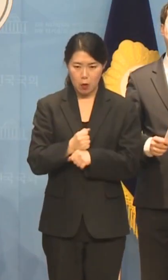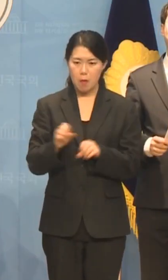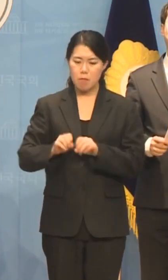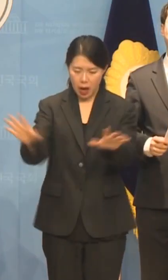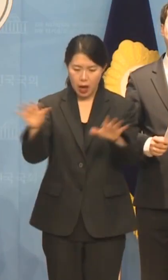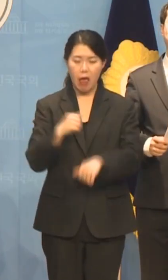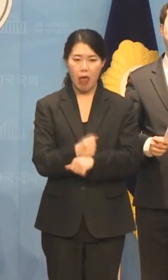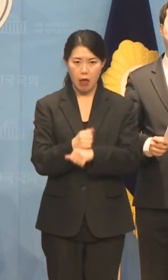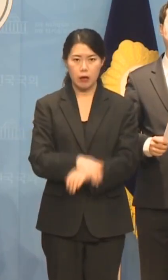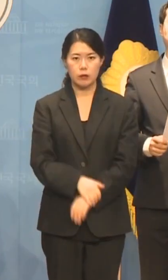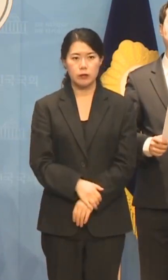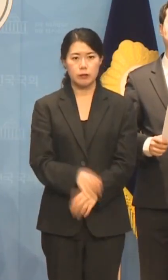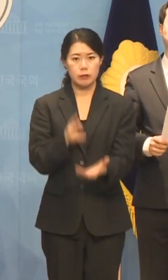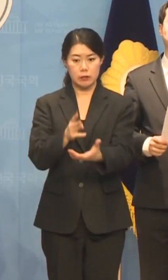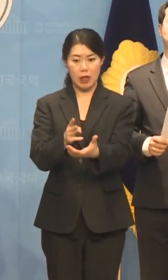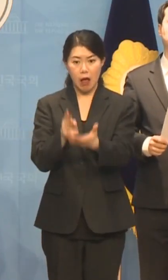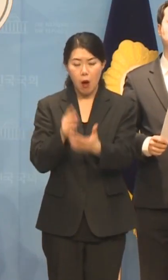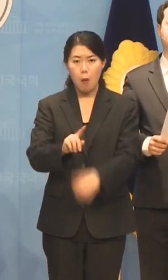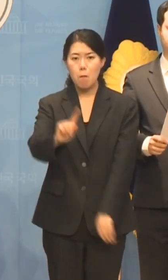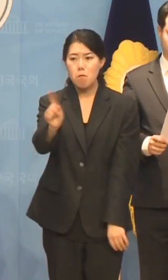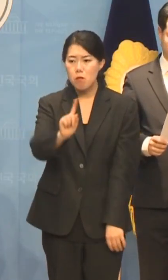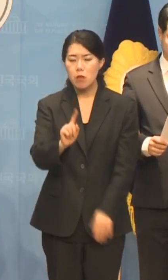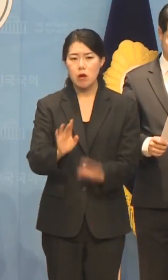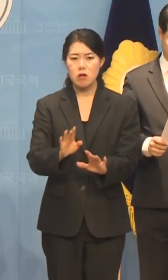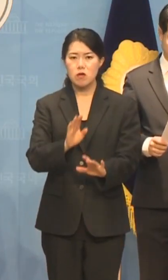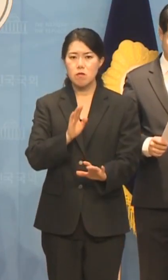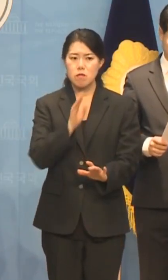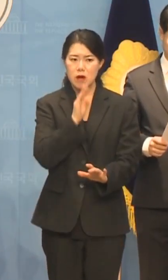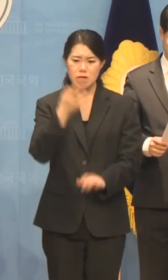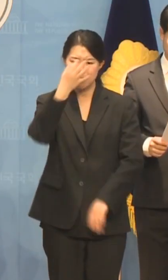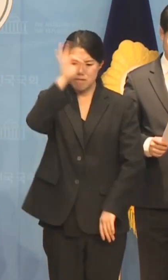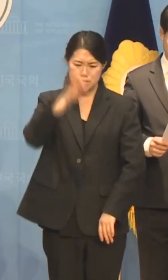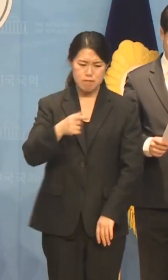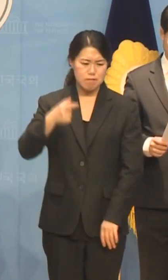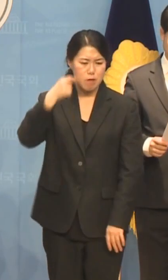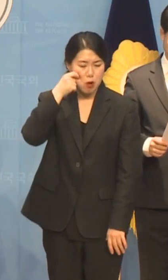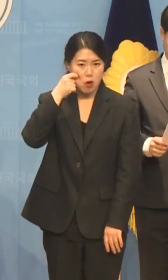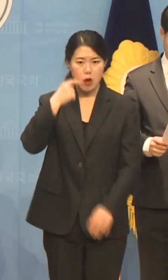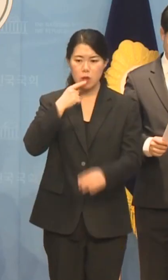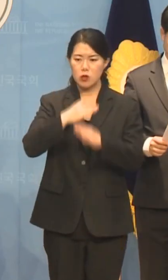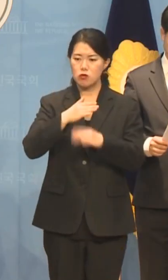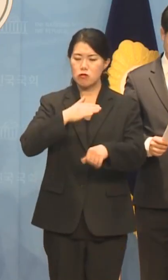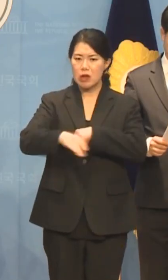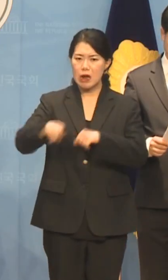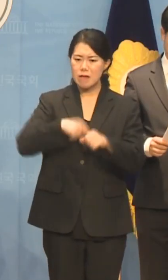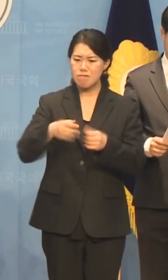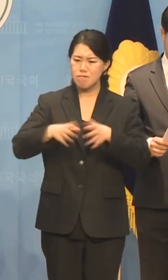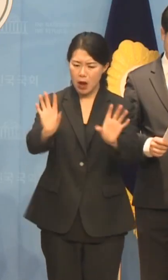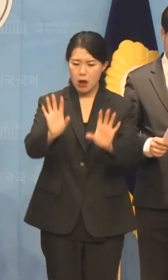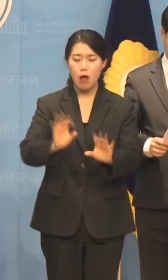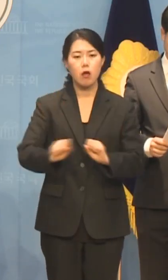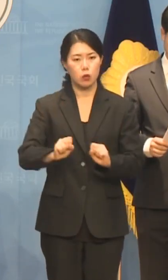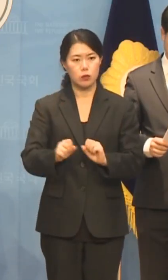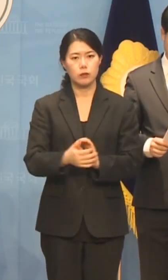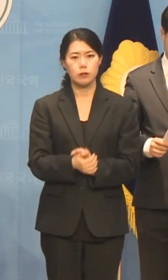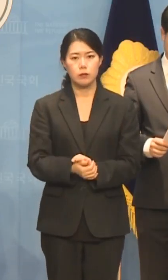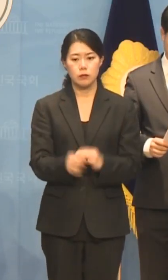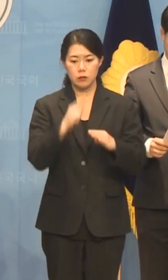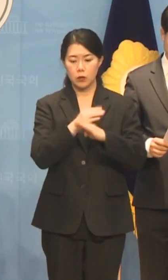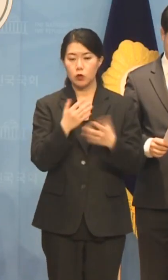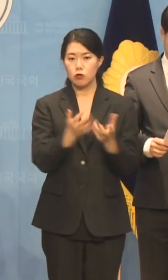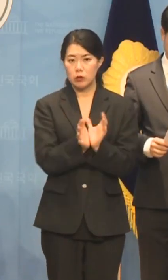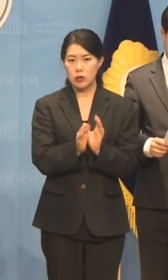해산하라. 테러는 어떠한 이유로도 절대 용납할 수 없는 민주주의의 파괴 행위다.